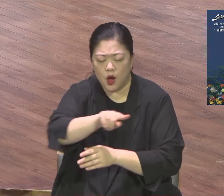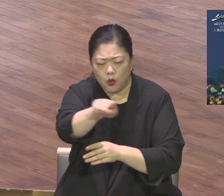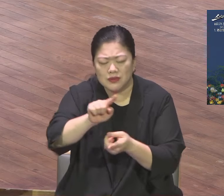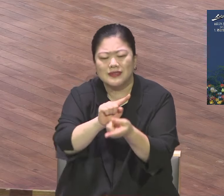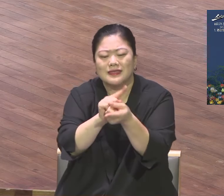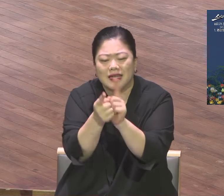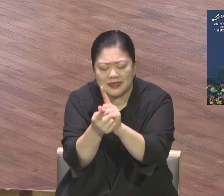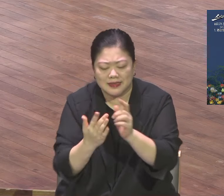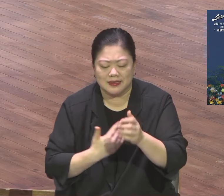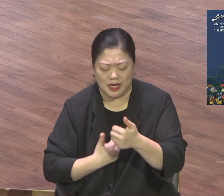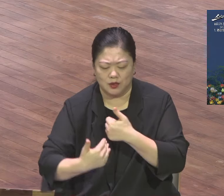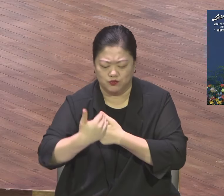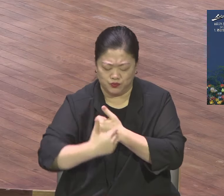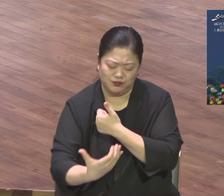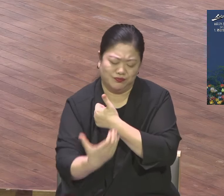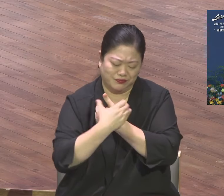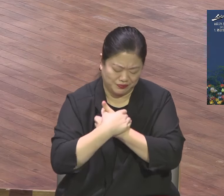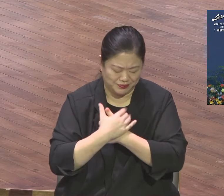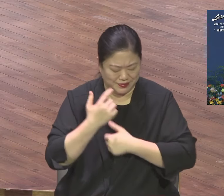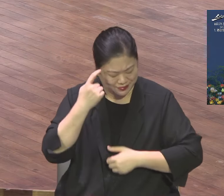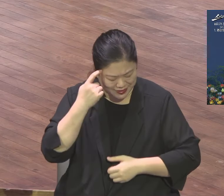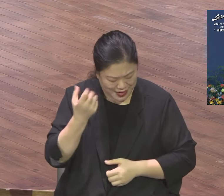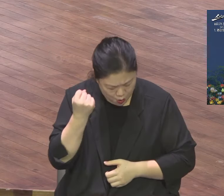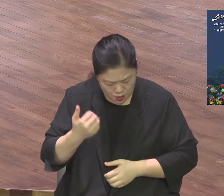또 비웠구나. 그렇습니까?